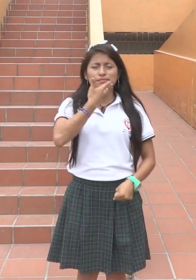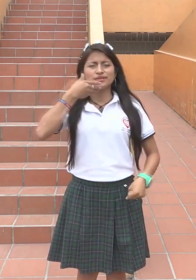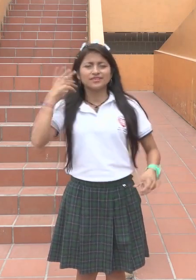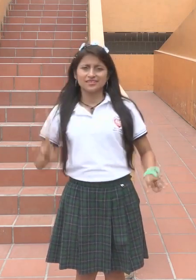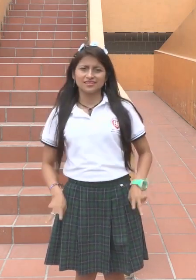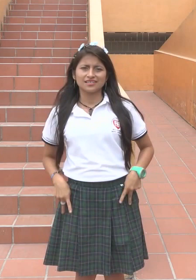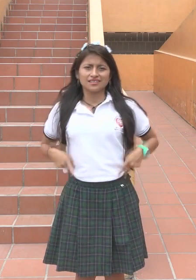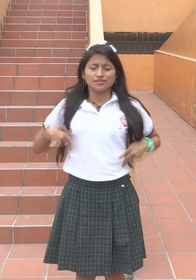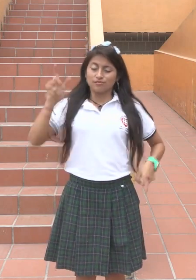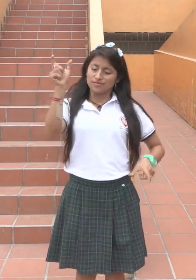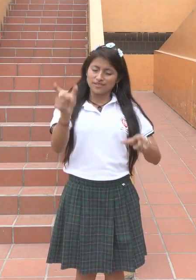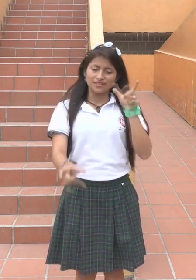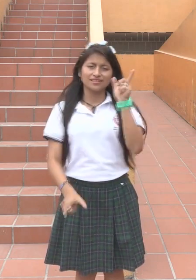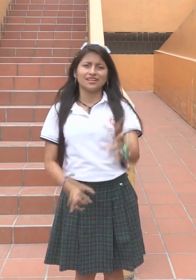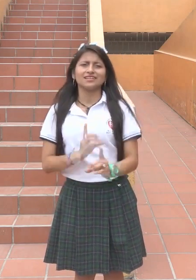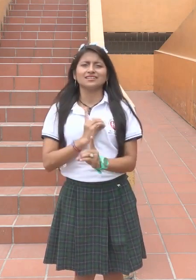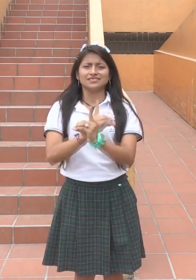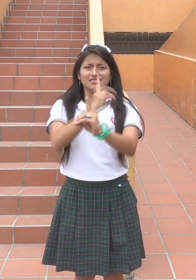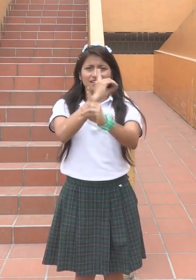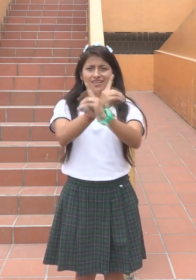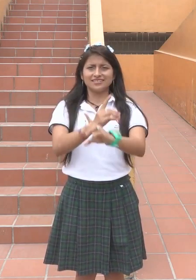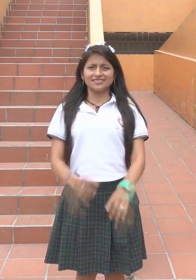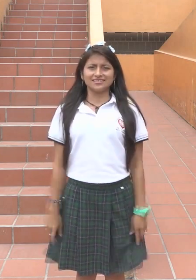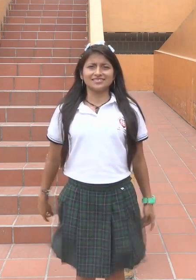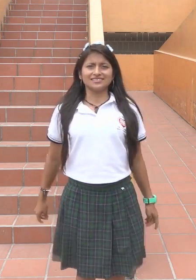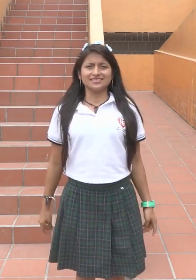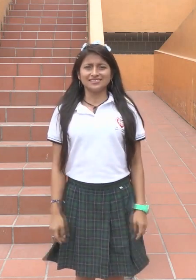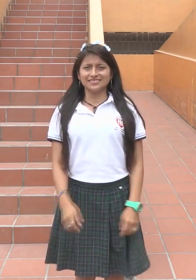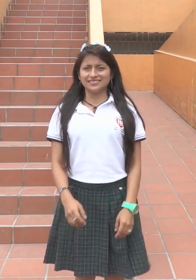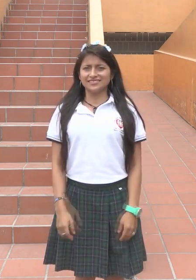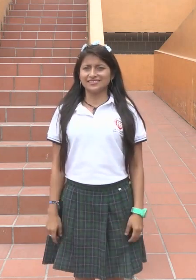work for improving the lives of people with disabilities.